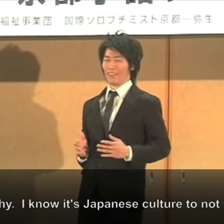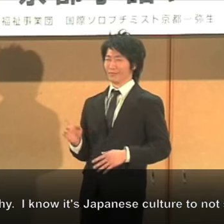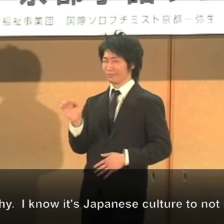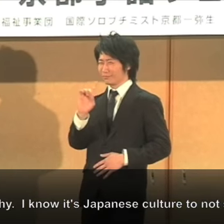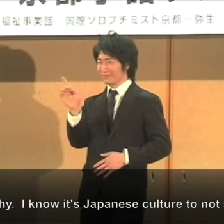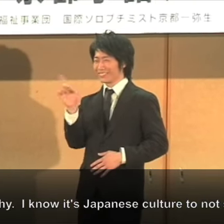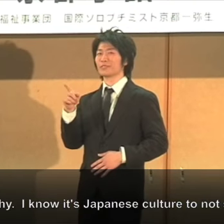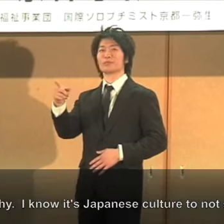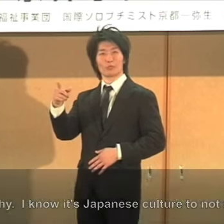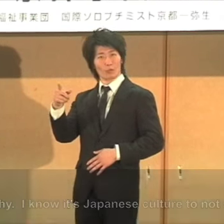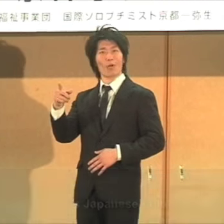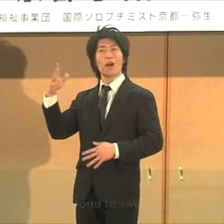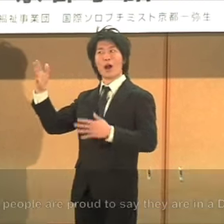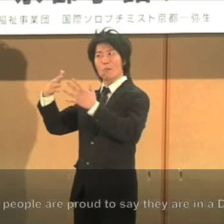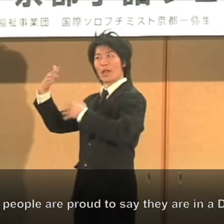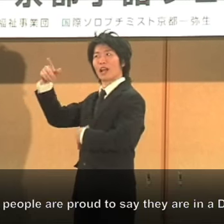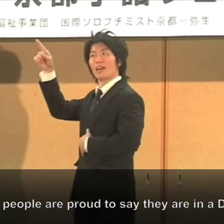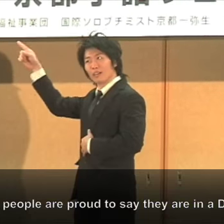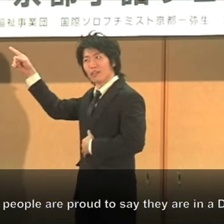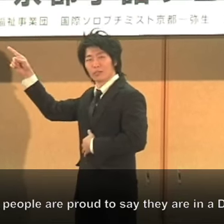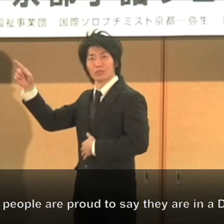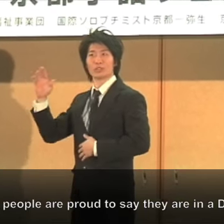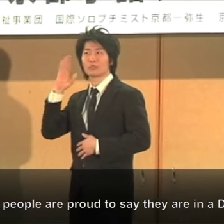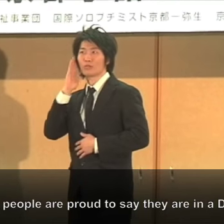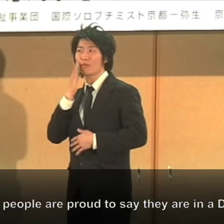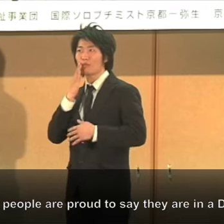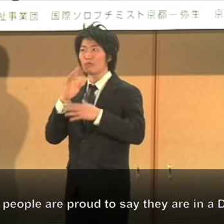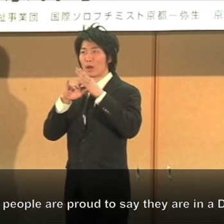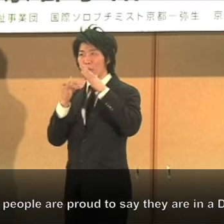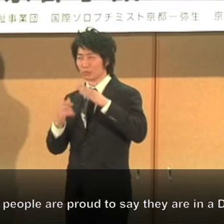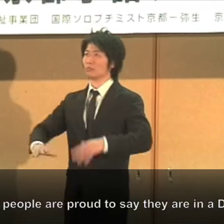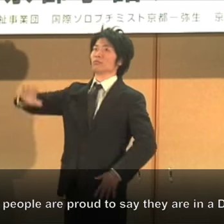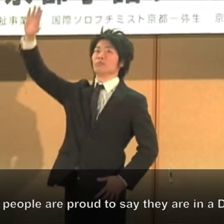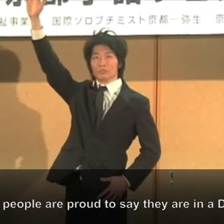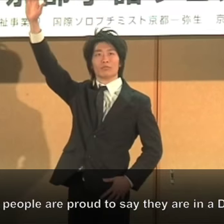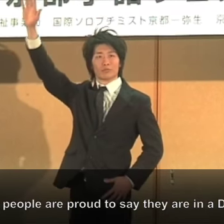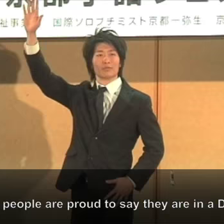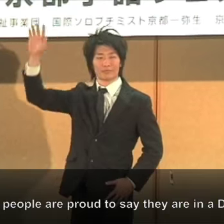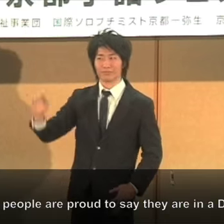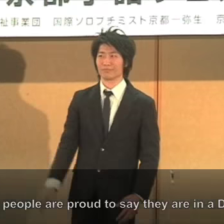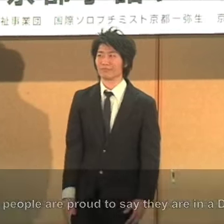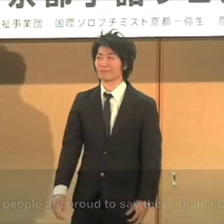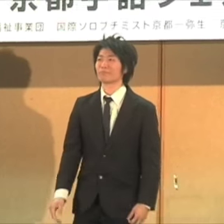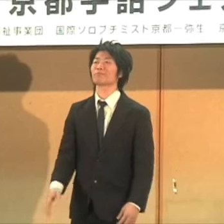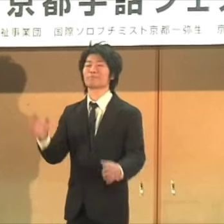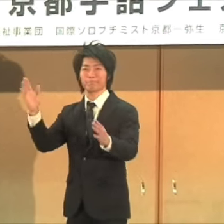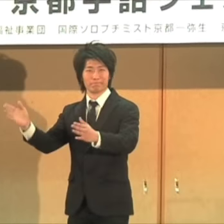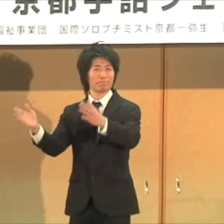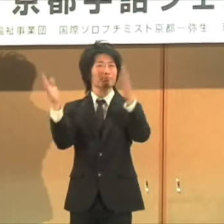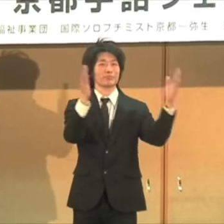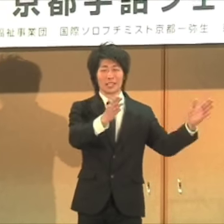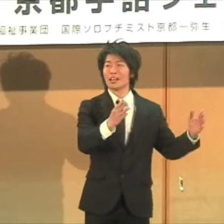日本の方おとなしいので、アメリカではデフファミリーという皆さん手を挙げます。さ